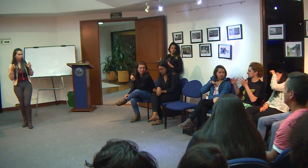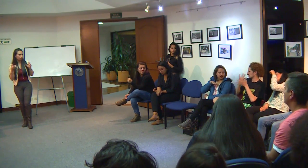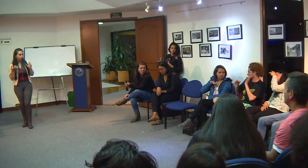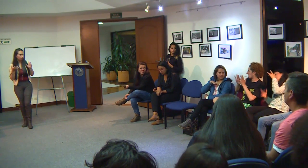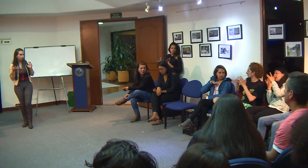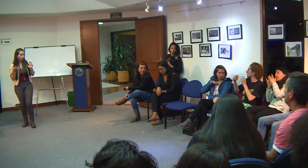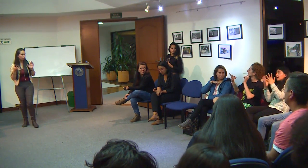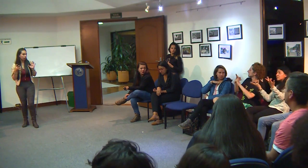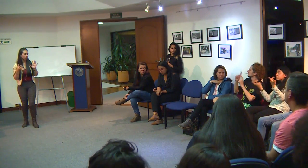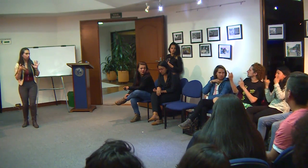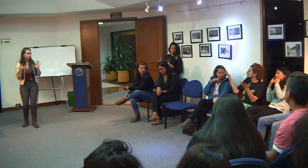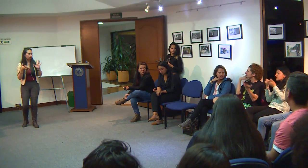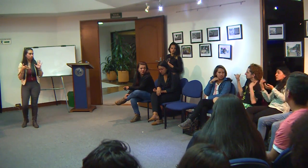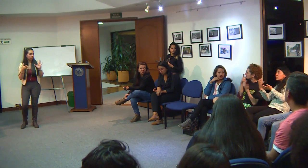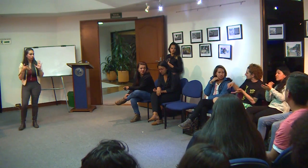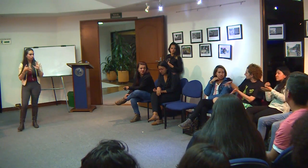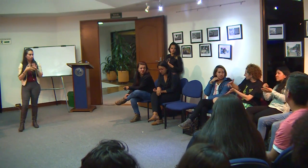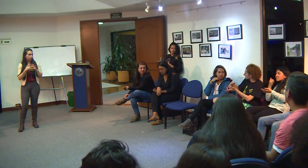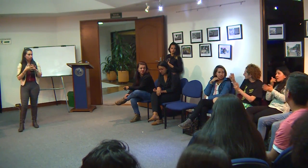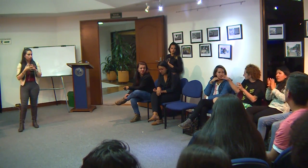entender?